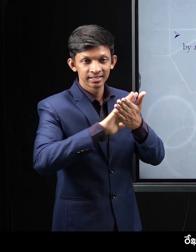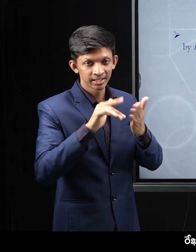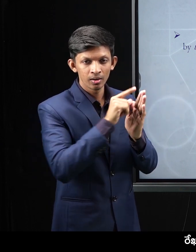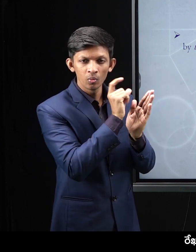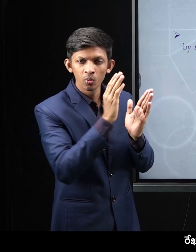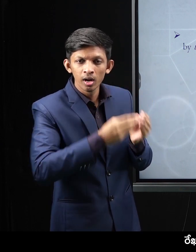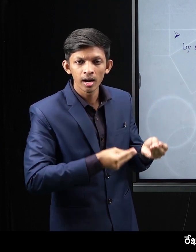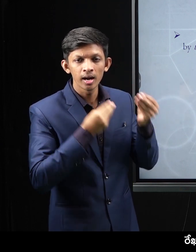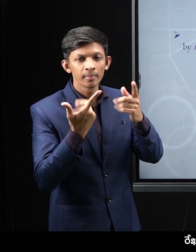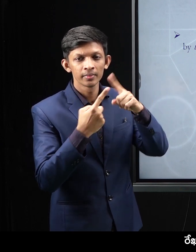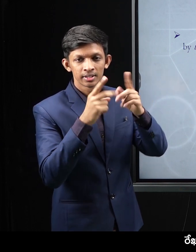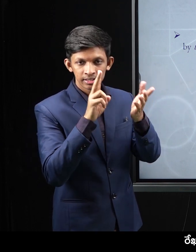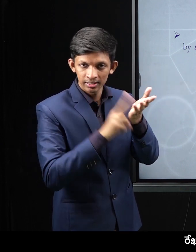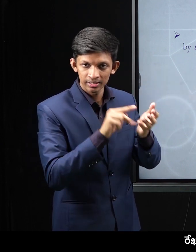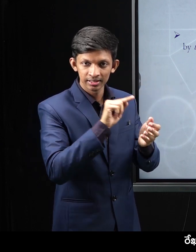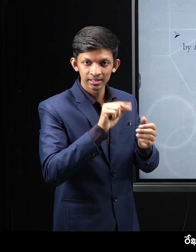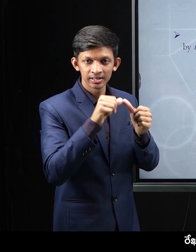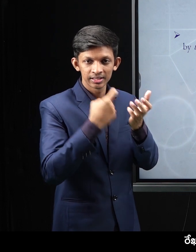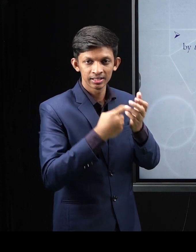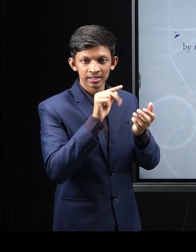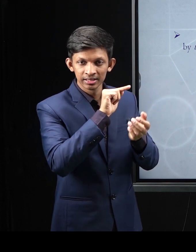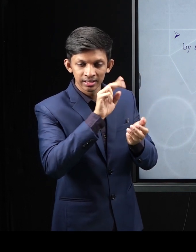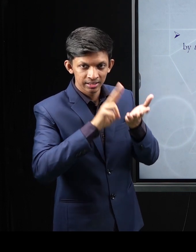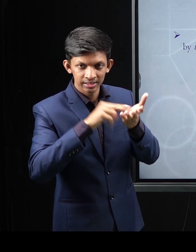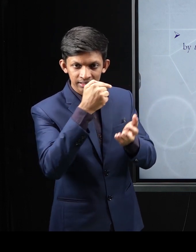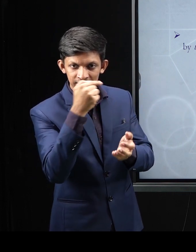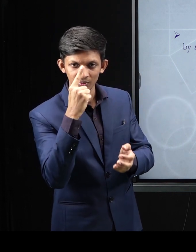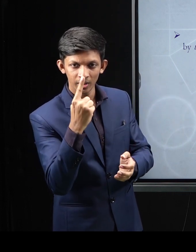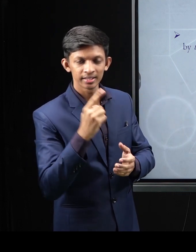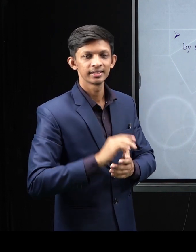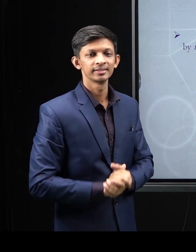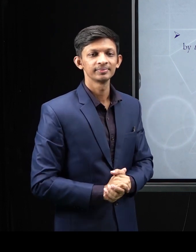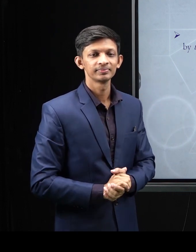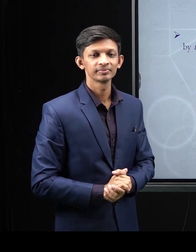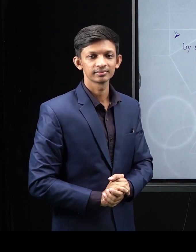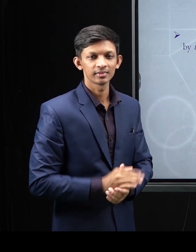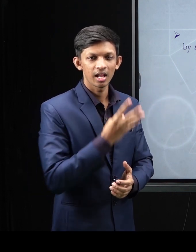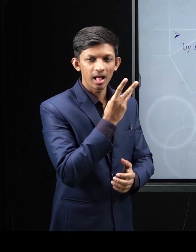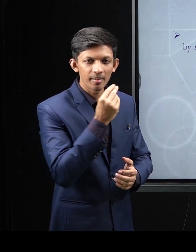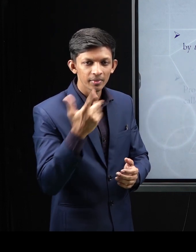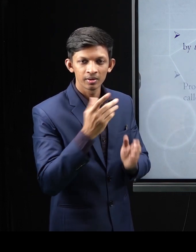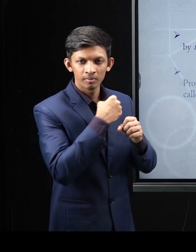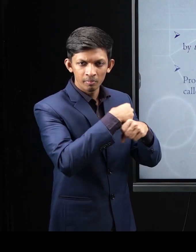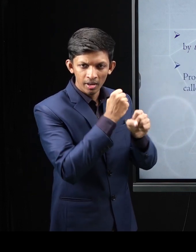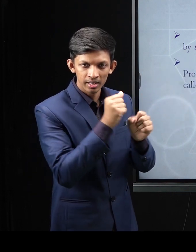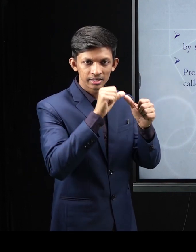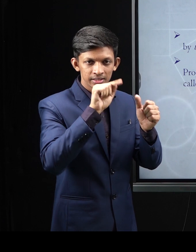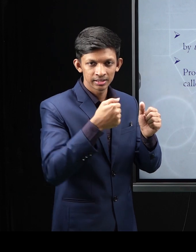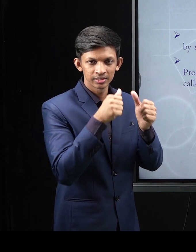ఆఫ్ n-1 nవ పదం tn ఈజ్ ఈక్వల్ టు ఏఆర్ పవర్ ఆఫ్ n-1